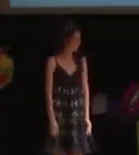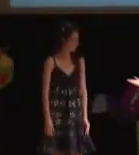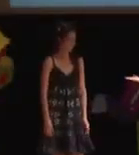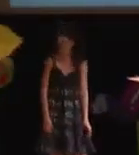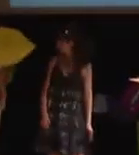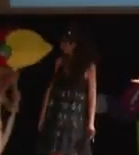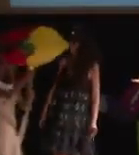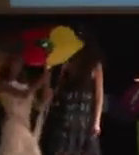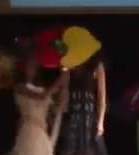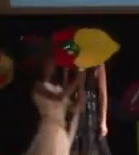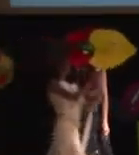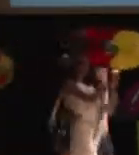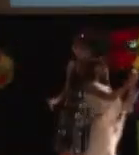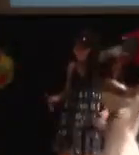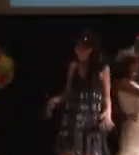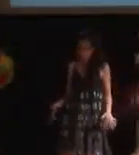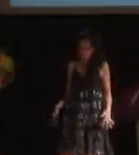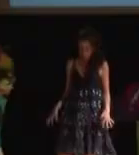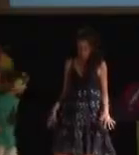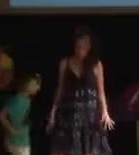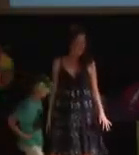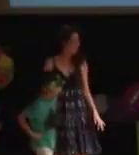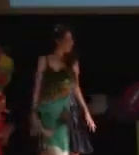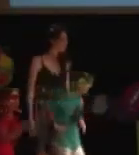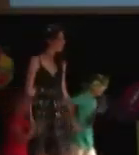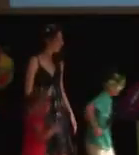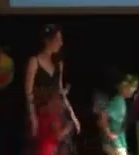Et les poissons, je les vois aussi.